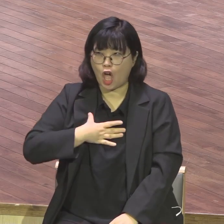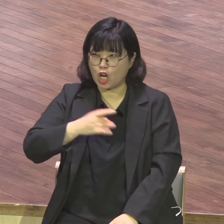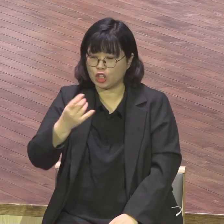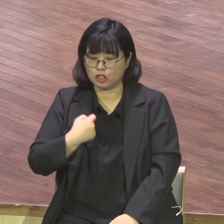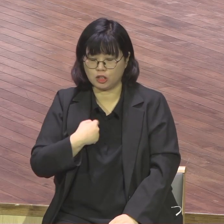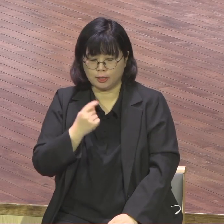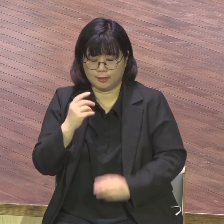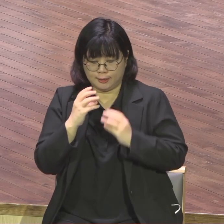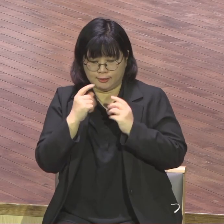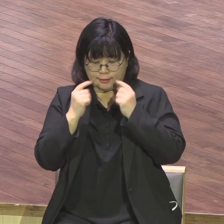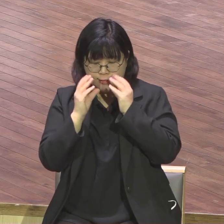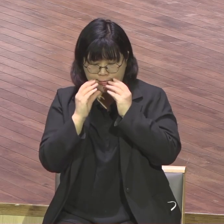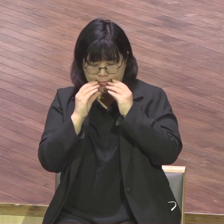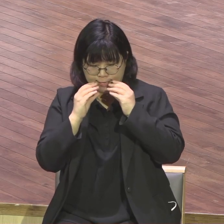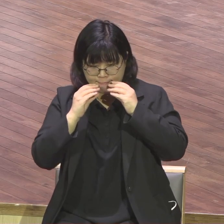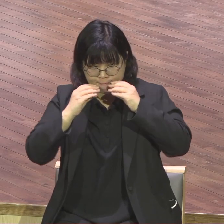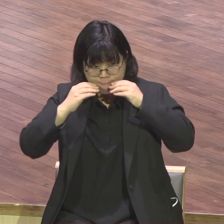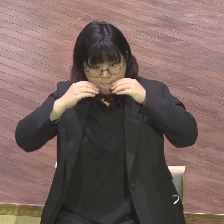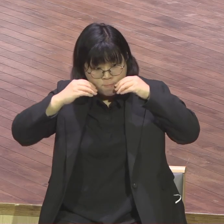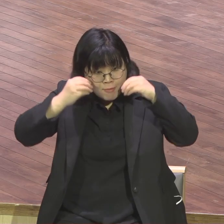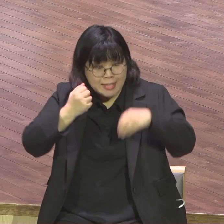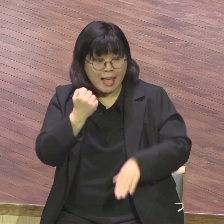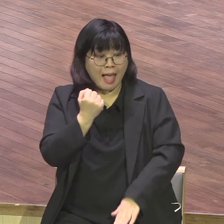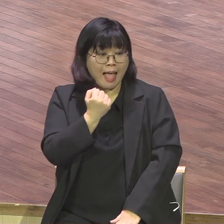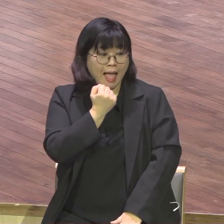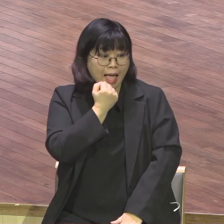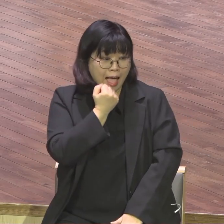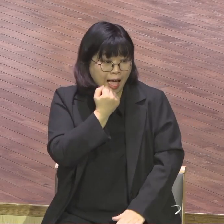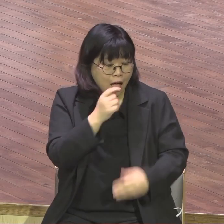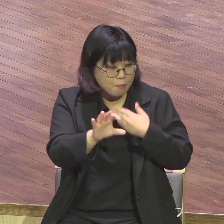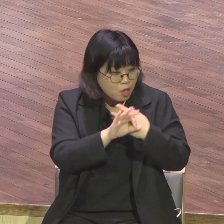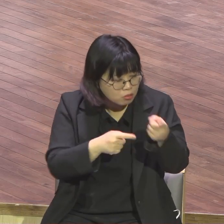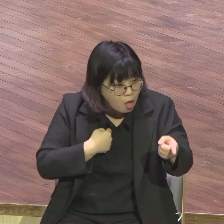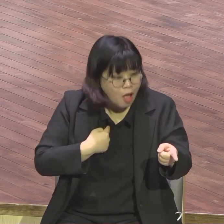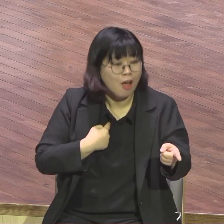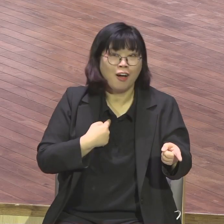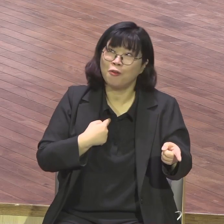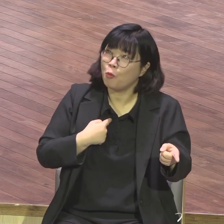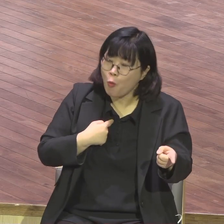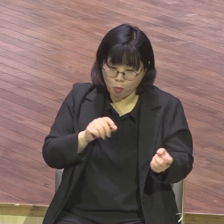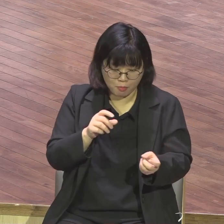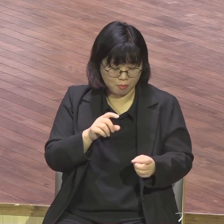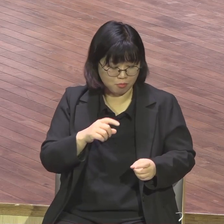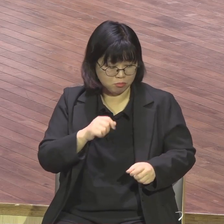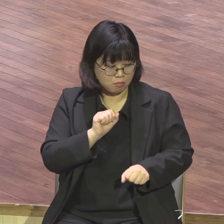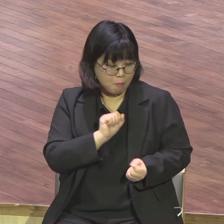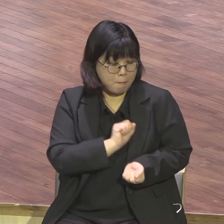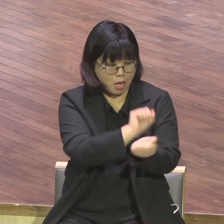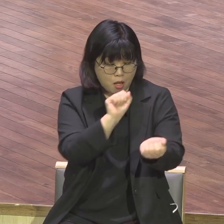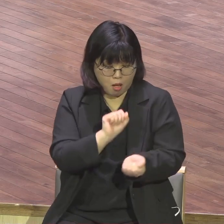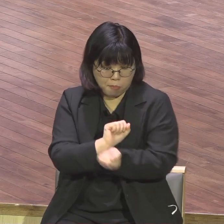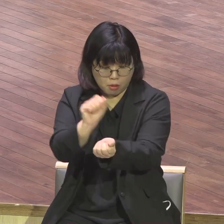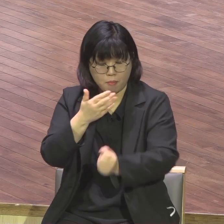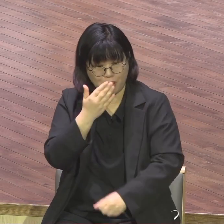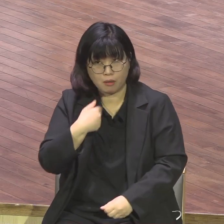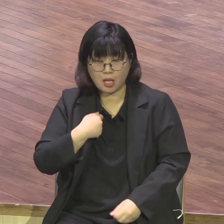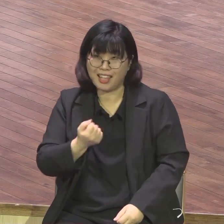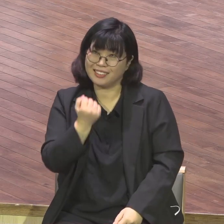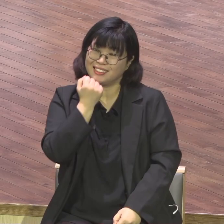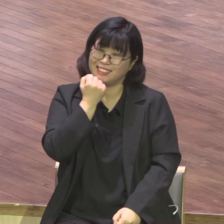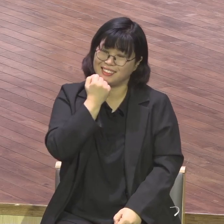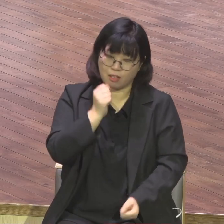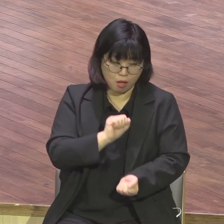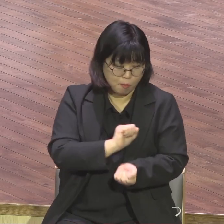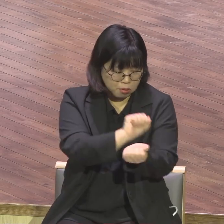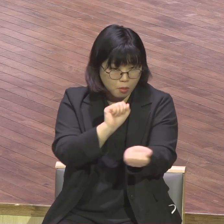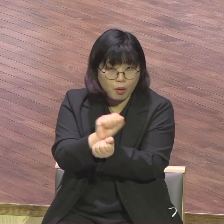반가운 사람 모이면 뭐 만나자마자 웃기 시작하잖아요. 모이면 그냥 웃기 시작합니다. 웃으라고 웃는 게 아니라 그냥